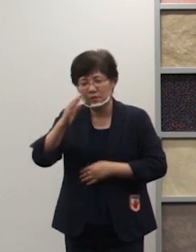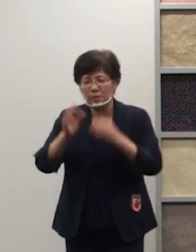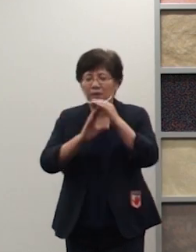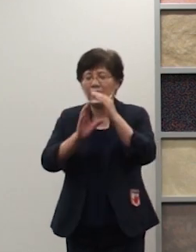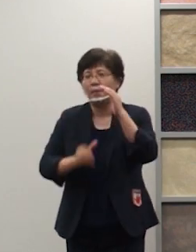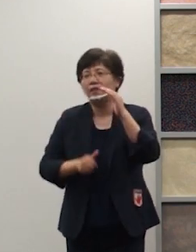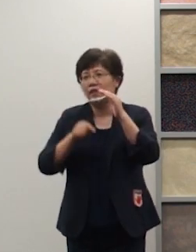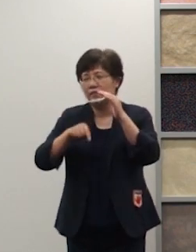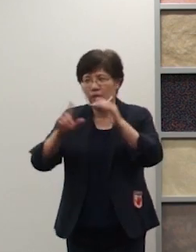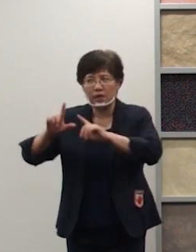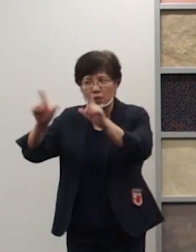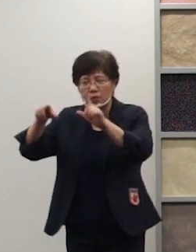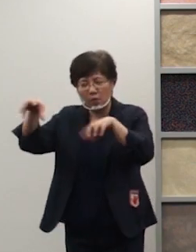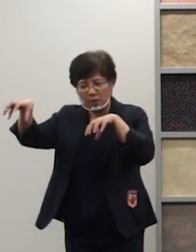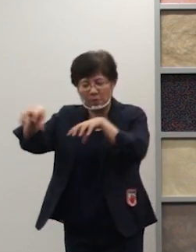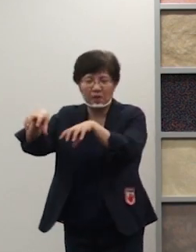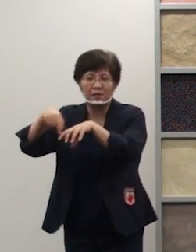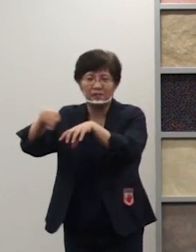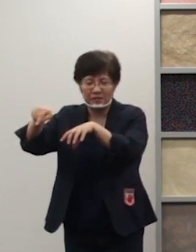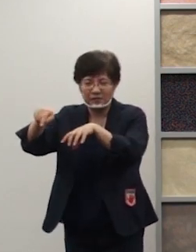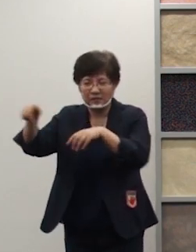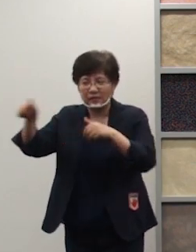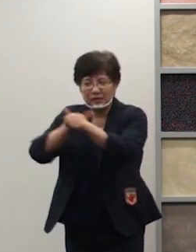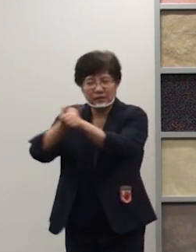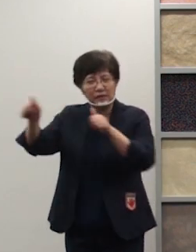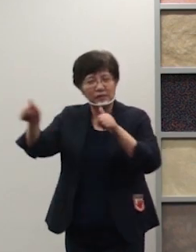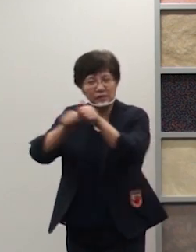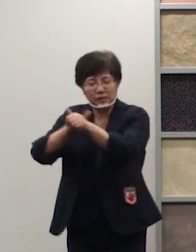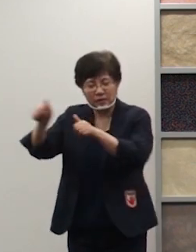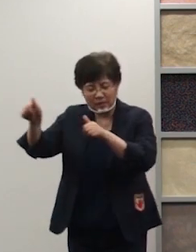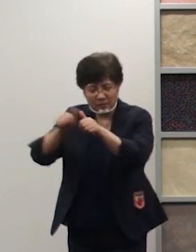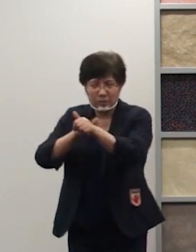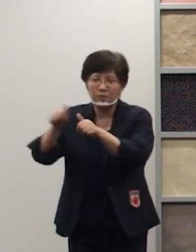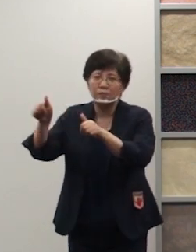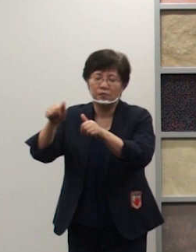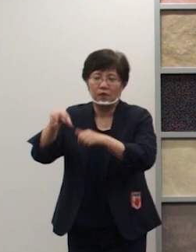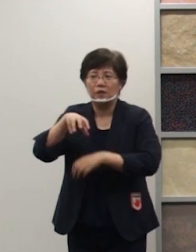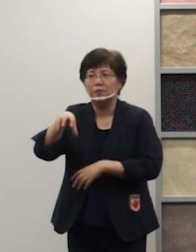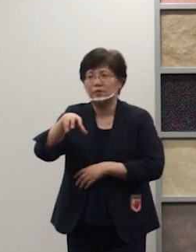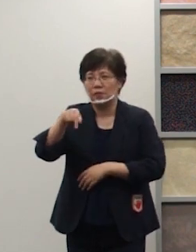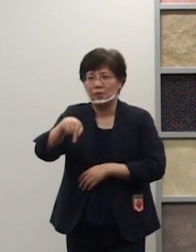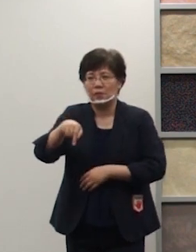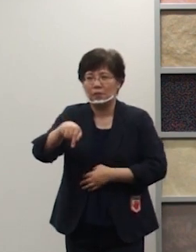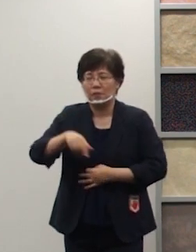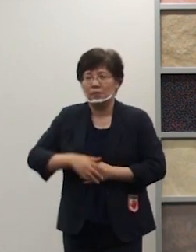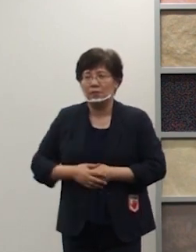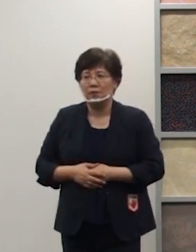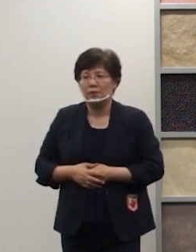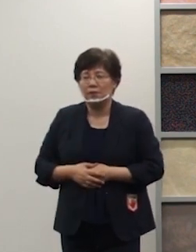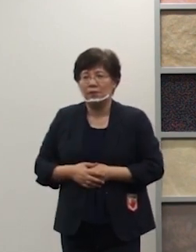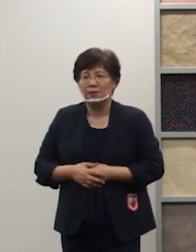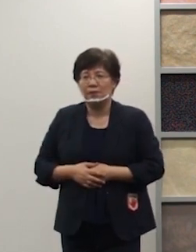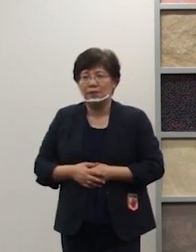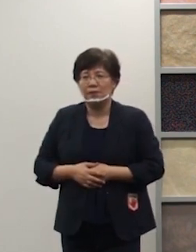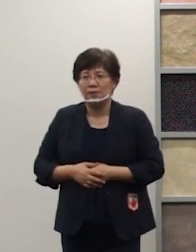東京との往来というものが大変多いところでありますし、また